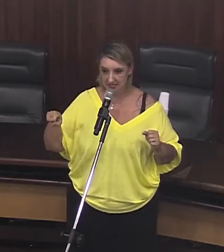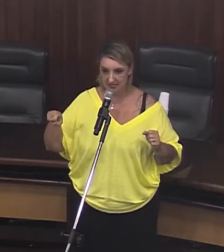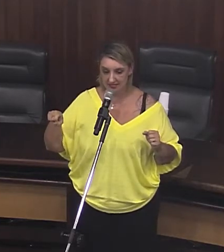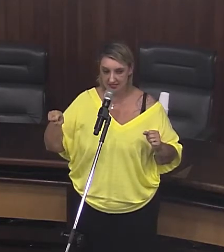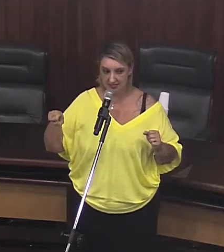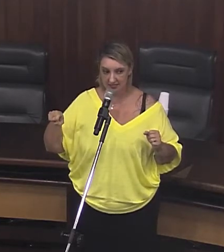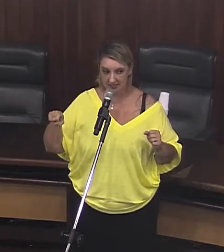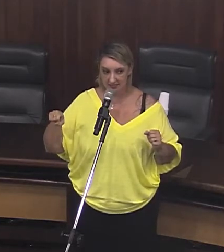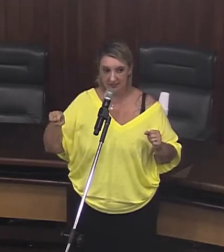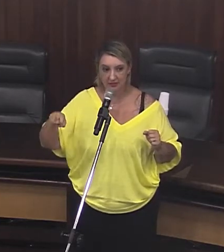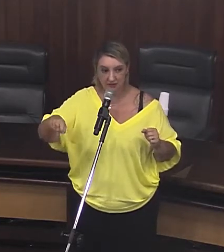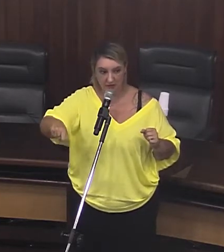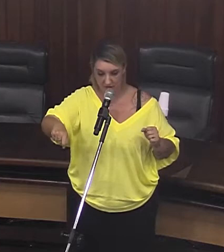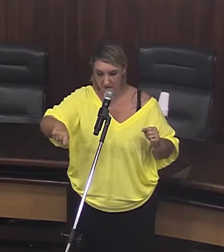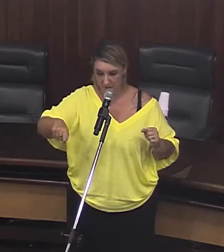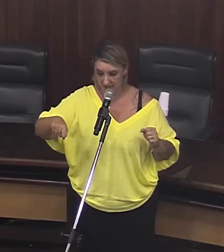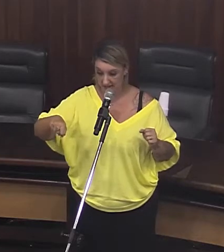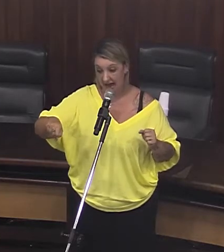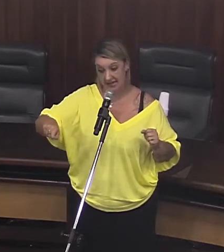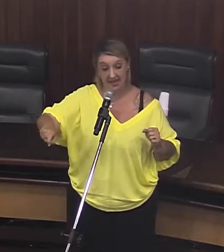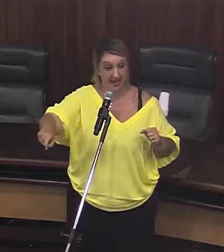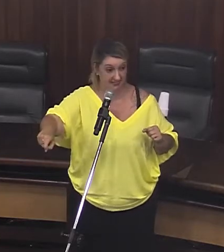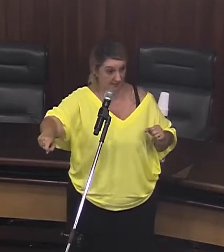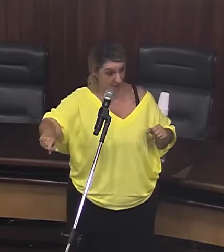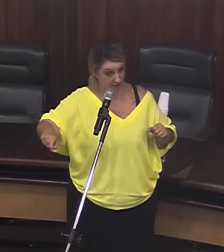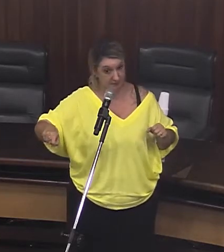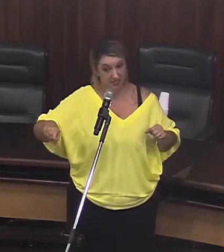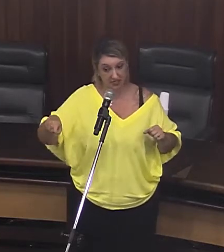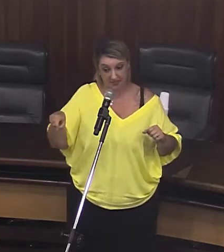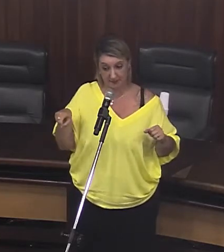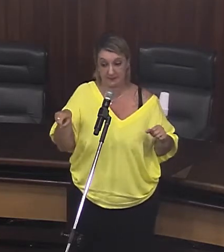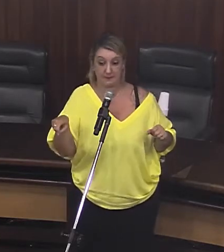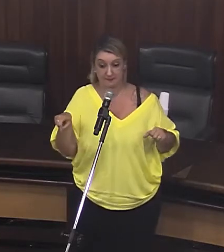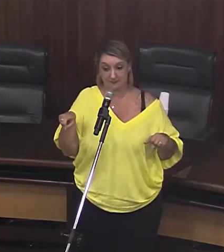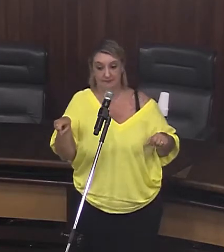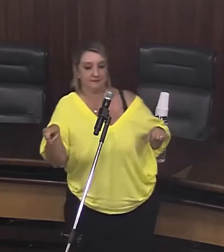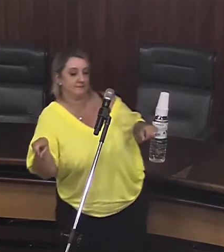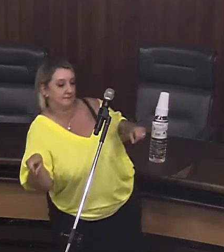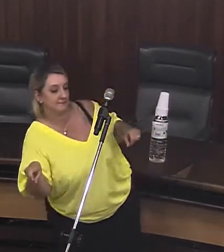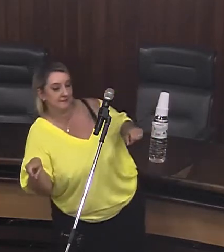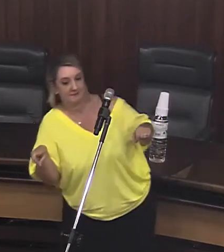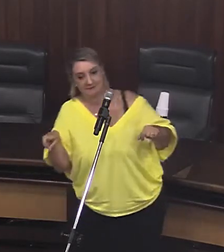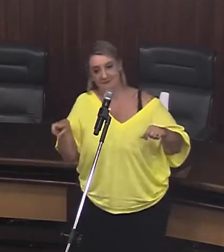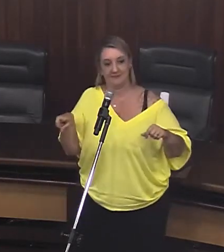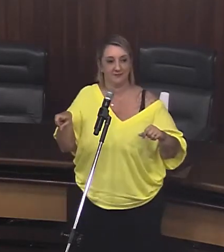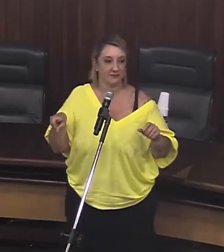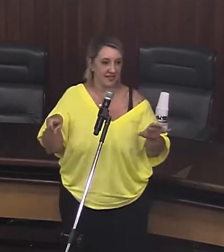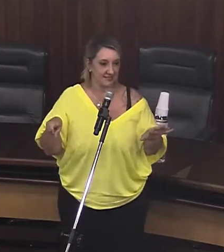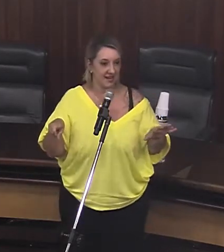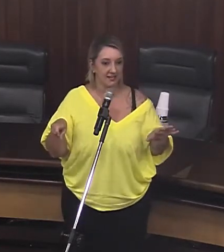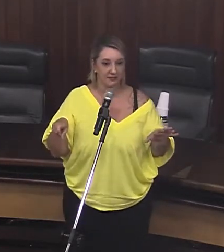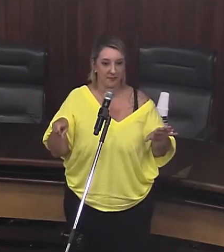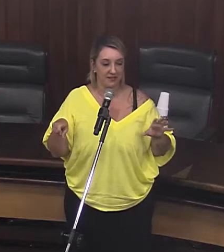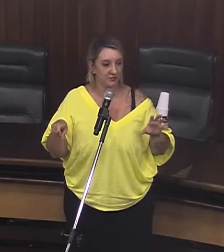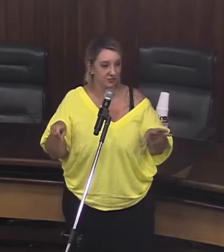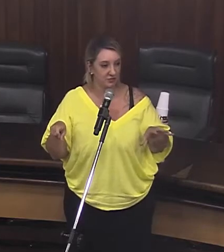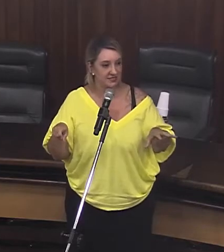X. Só puxar. Aí essa pode mexer, né? Porque senão não dá certo, né? Parece um